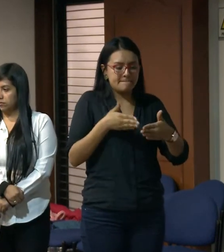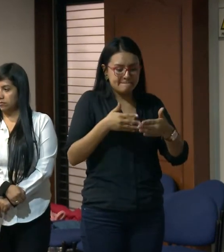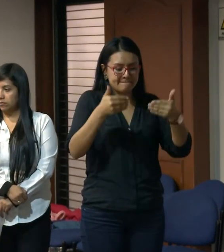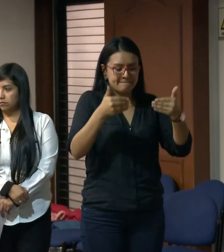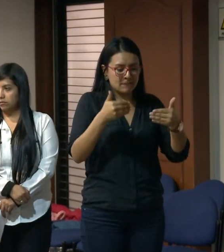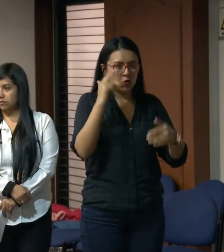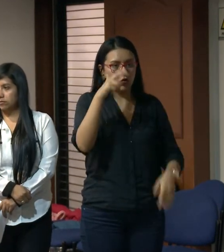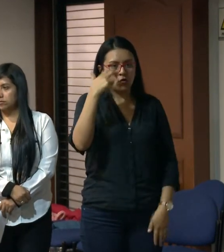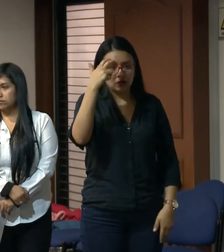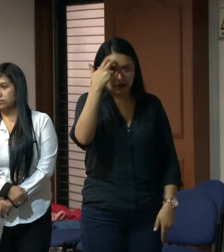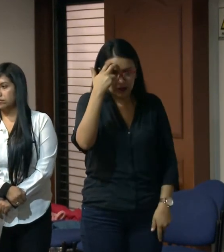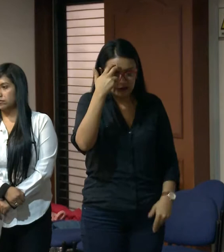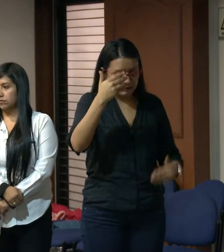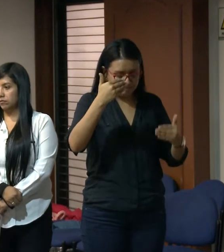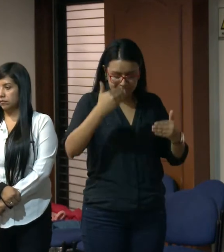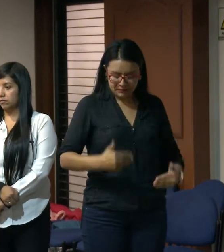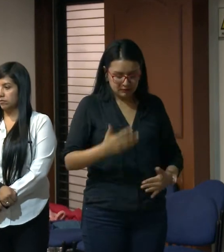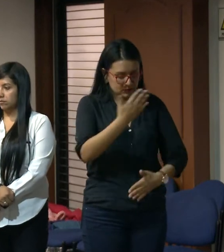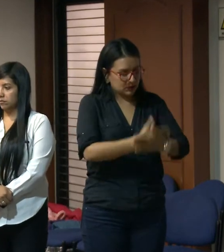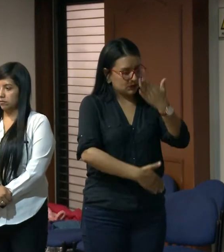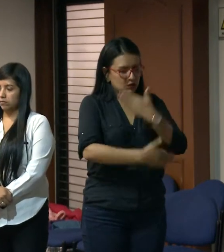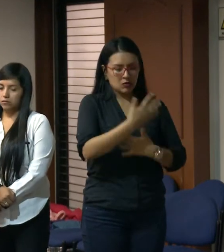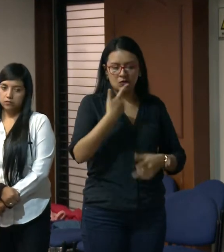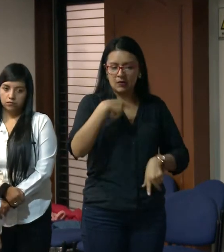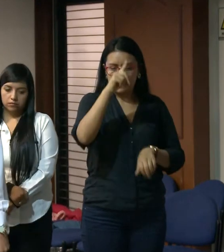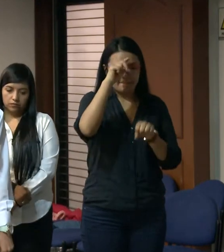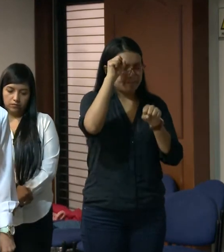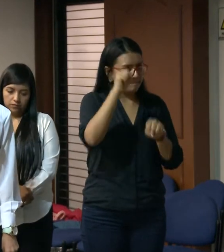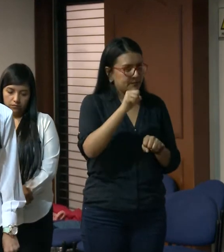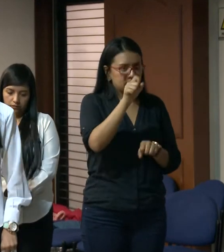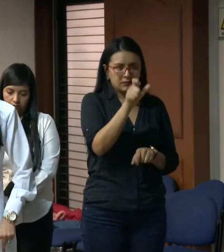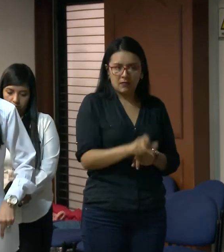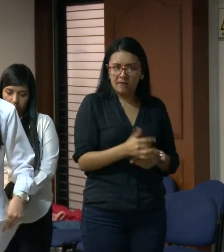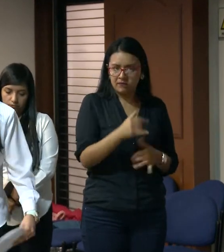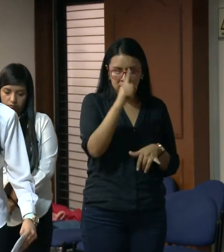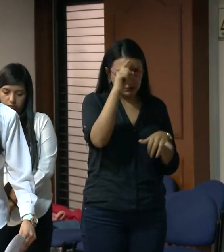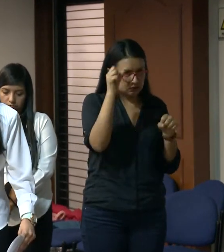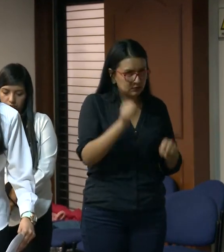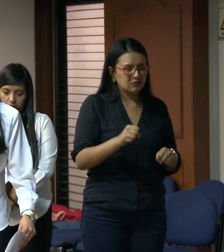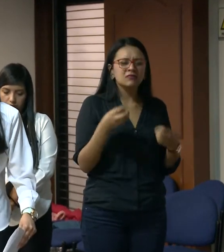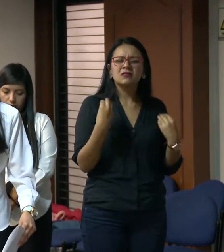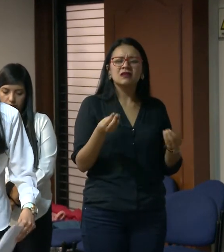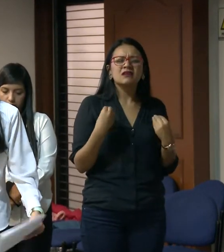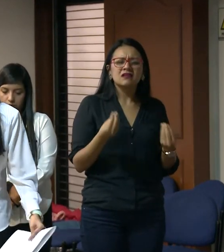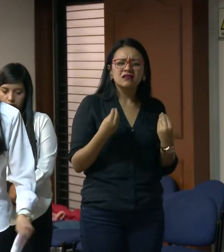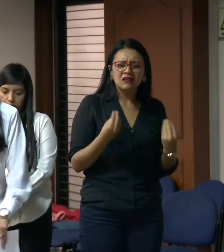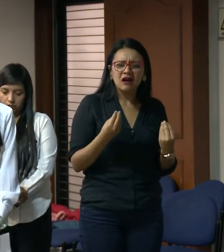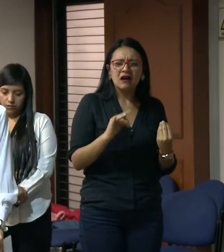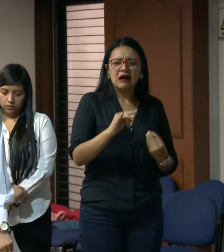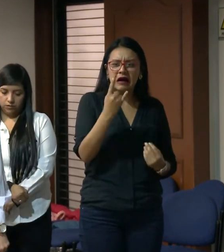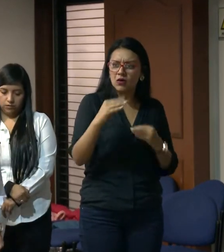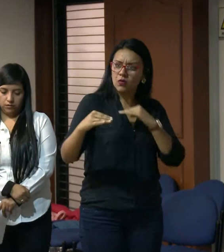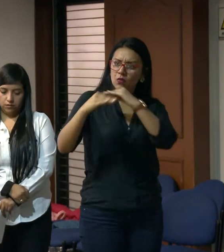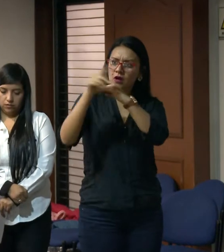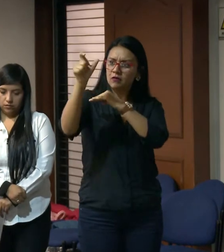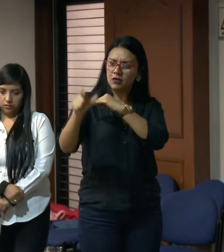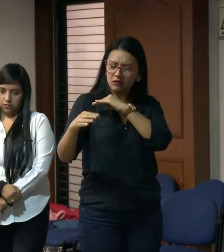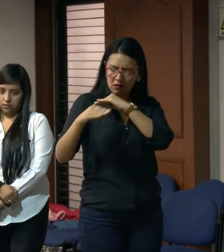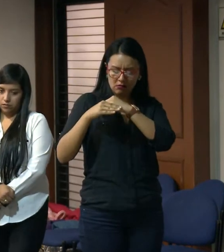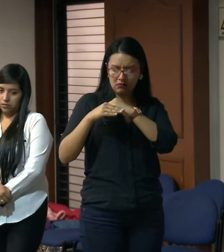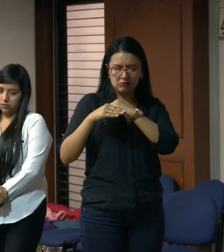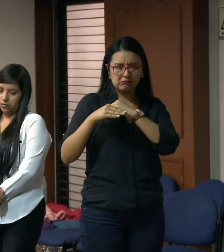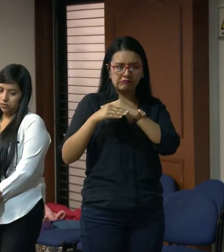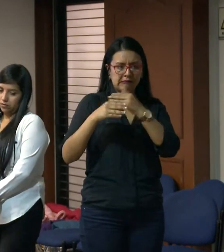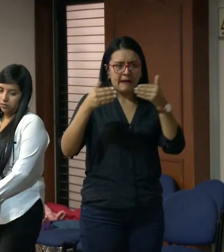o cognitiva que tenía la persona o era la no capacidad que tenía la persona para hacer algo igual que los demás. O